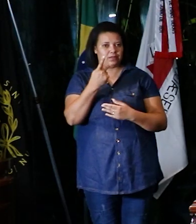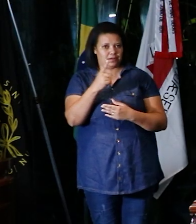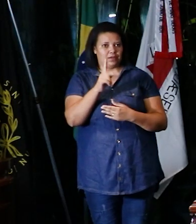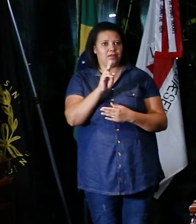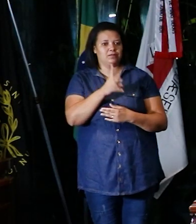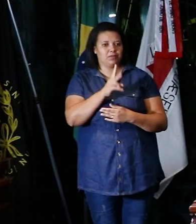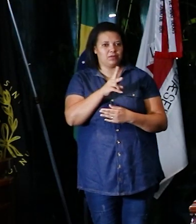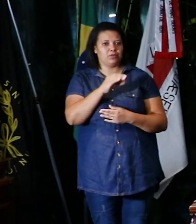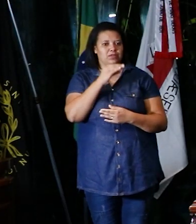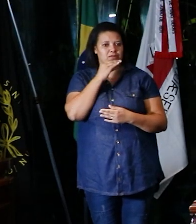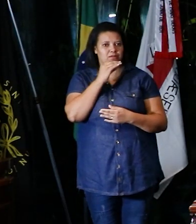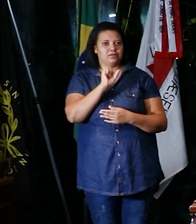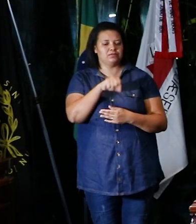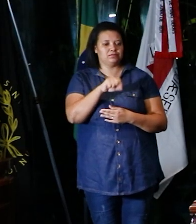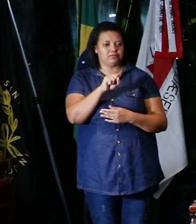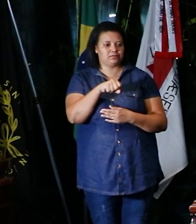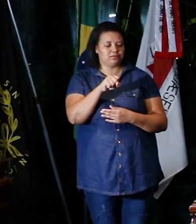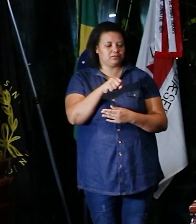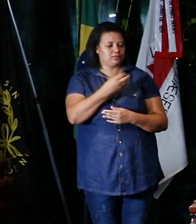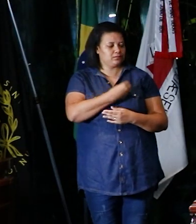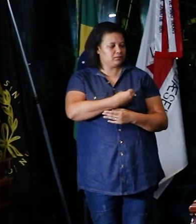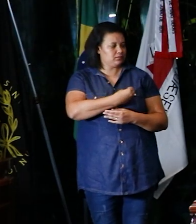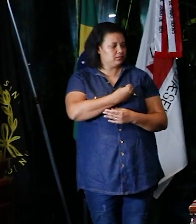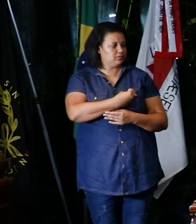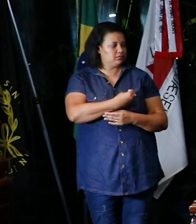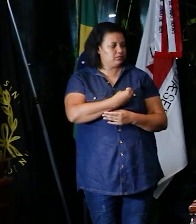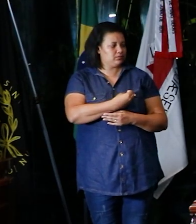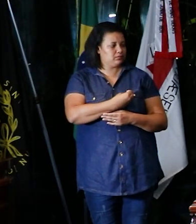a participação